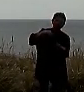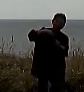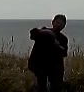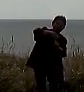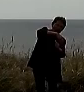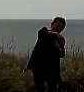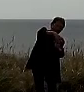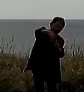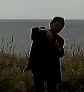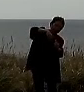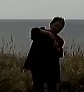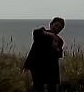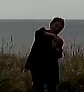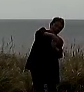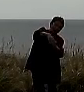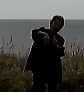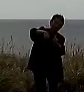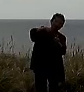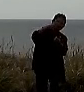ただ一人きり、